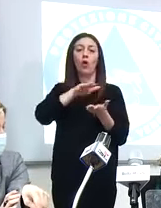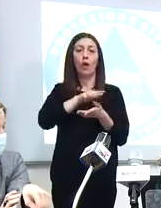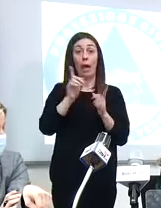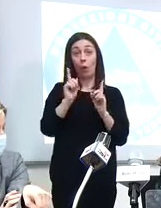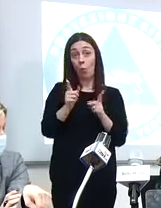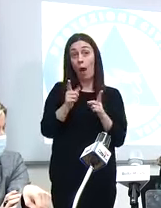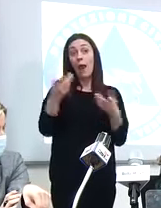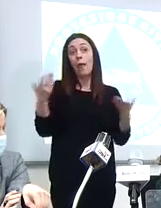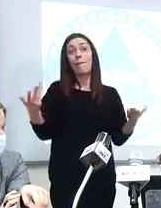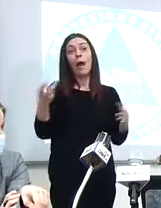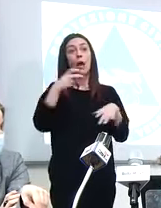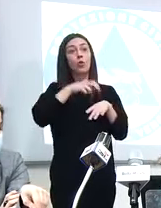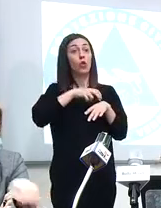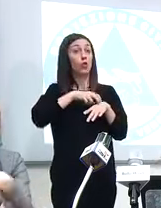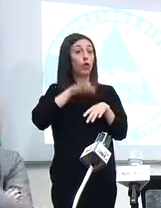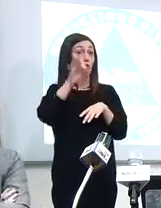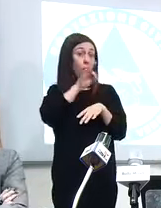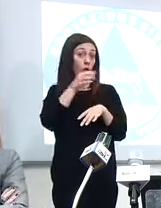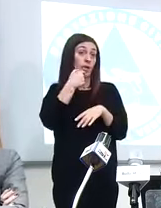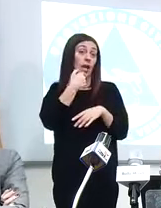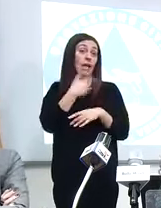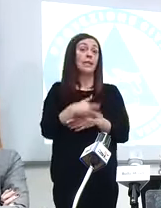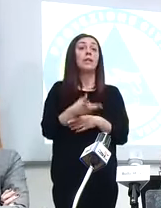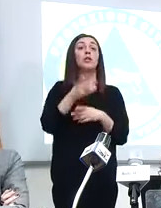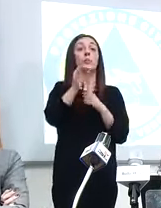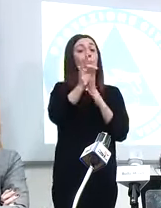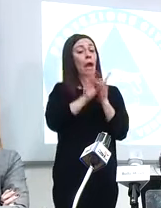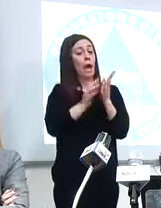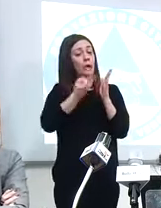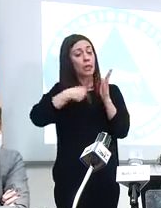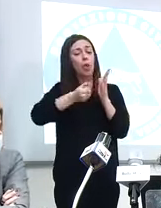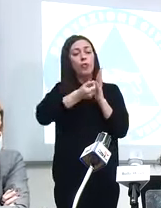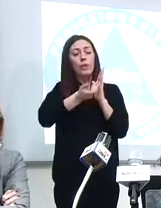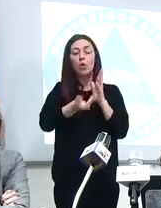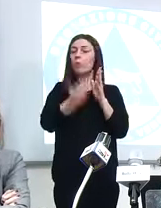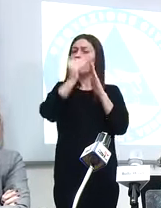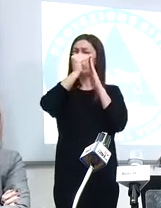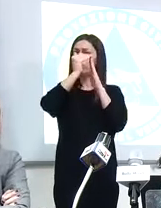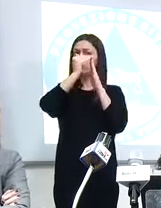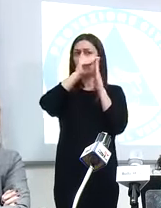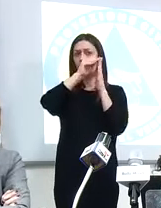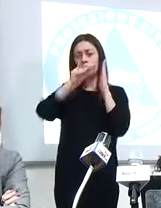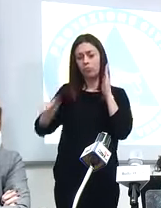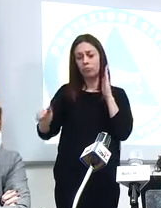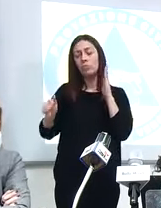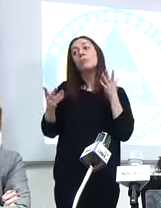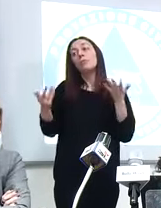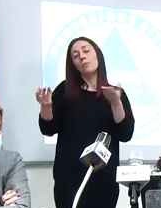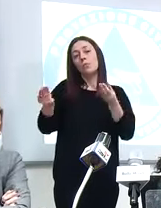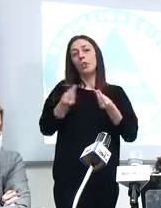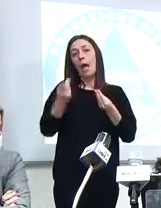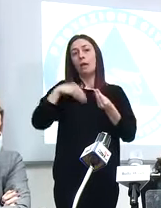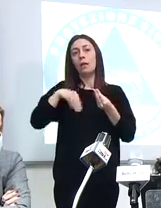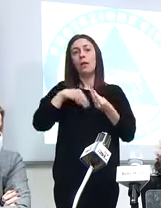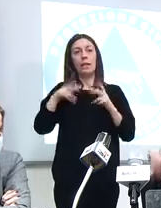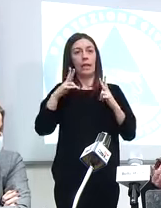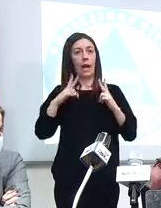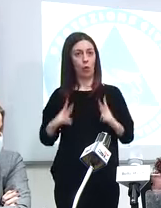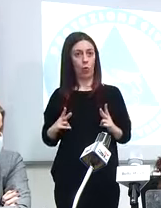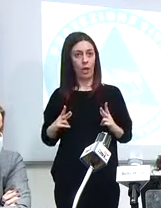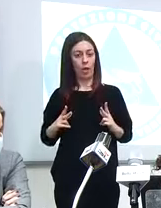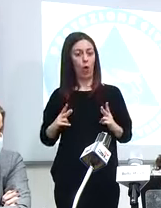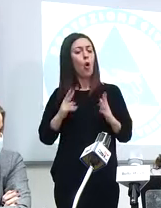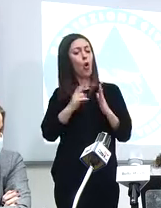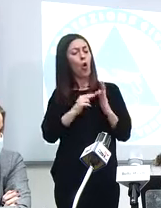parametri fortunatamente sono tutti in discesa. E questo, insomma, ci fa stare tranquilli, al di là del colore, per quello che